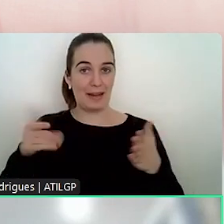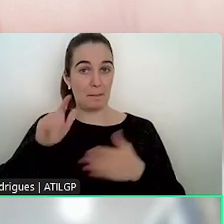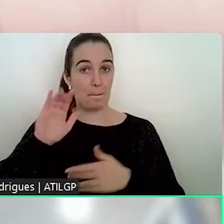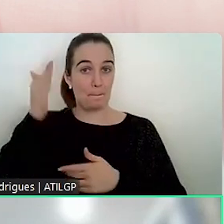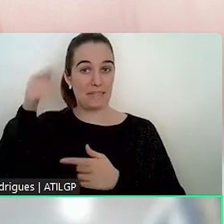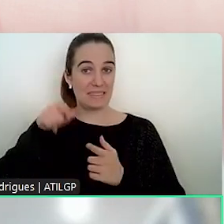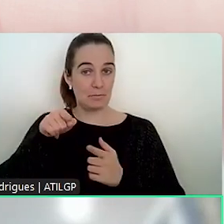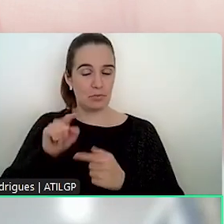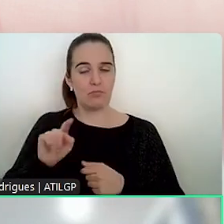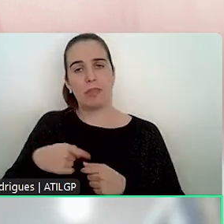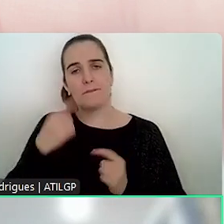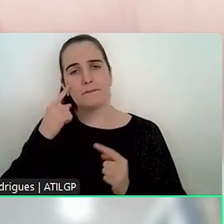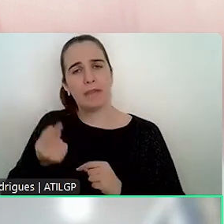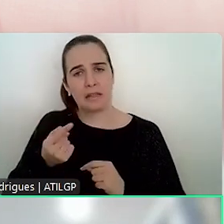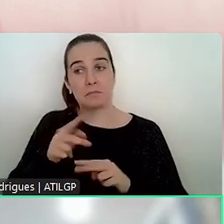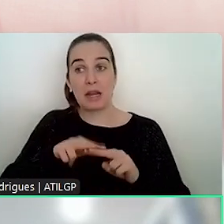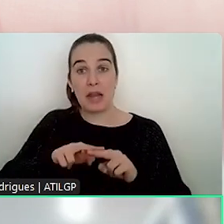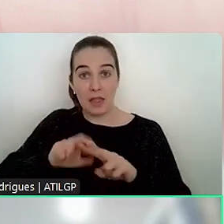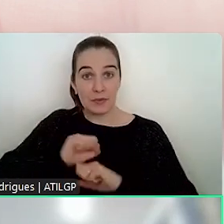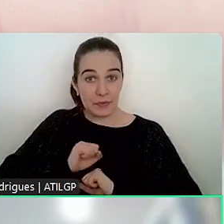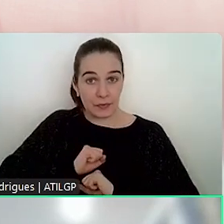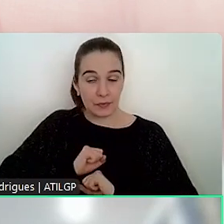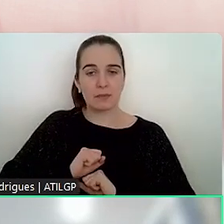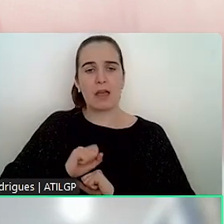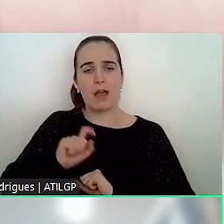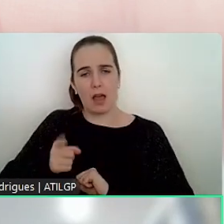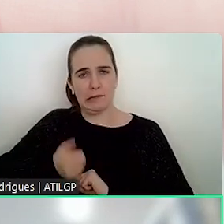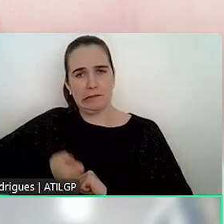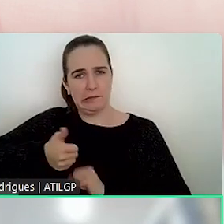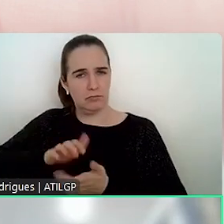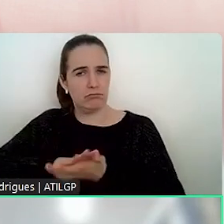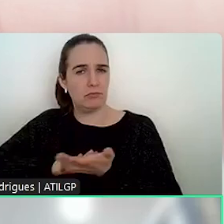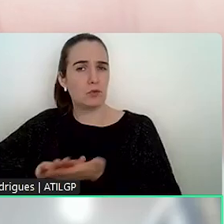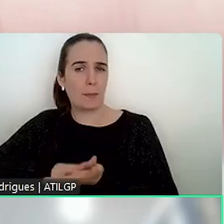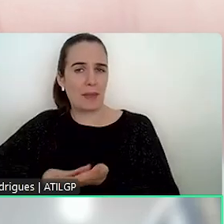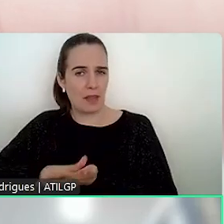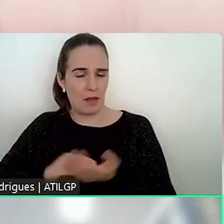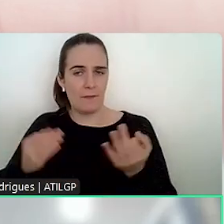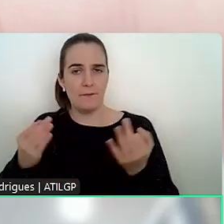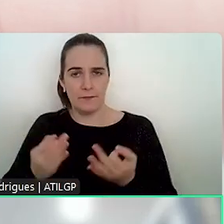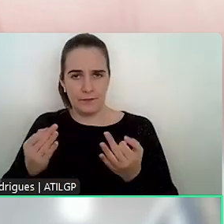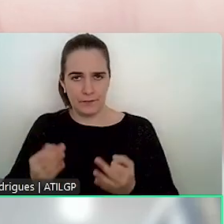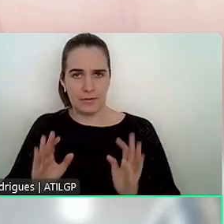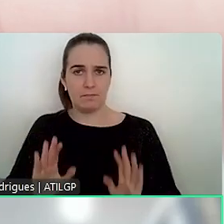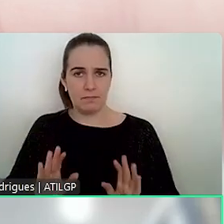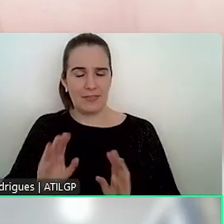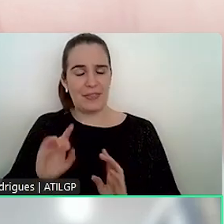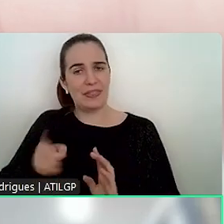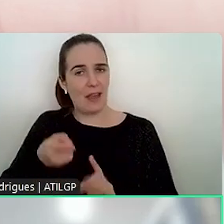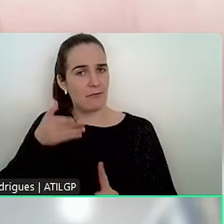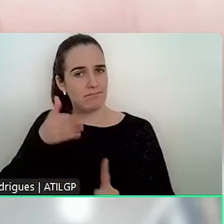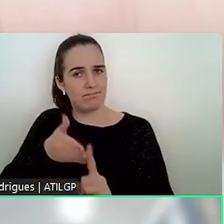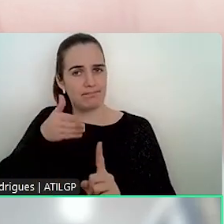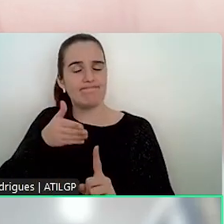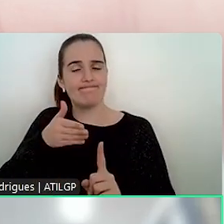deve ser entendido, para mim, cada vez como mais fundamental e, por isso, como algo a ser tido